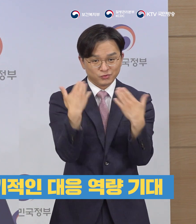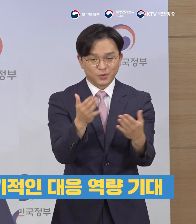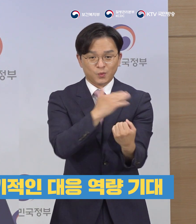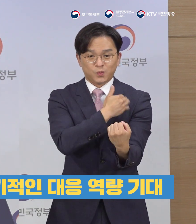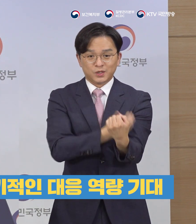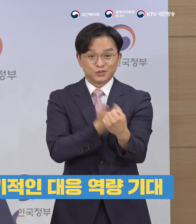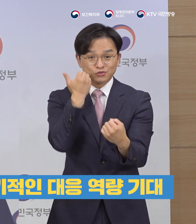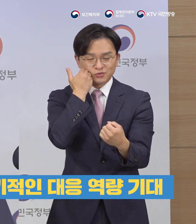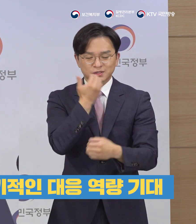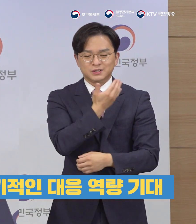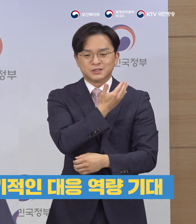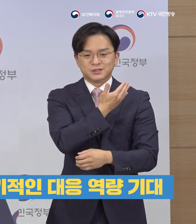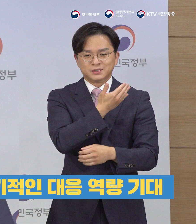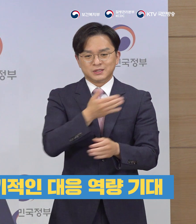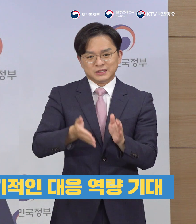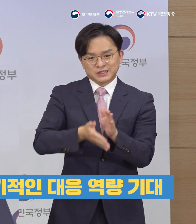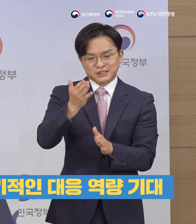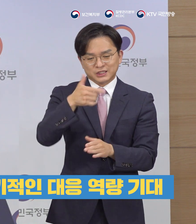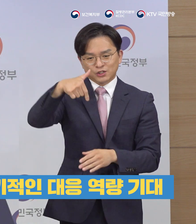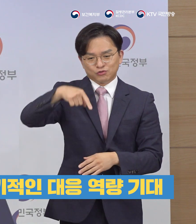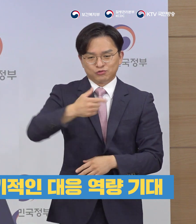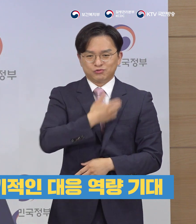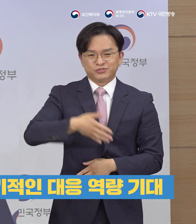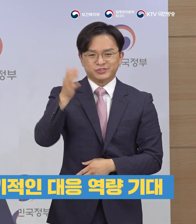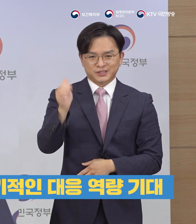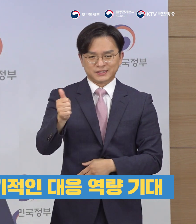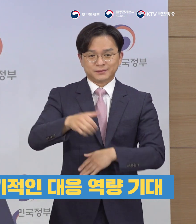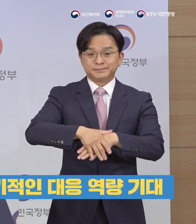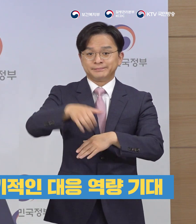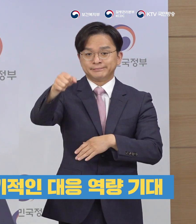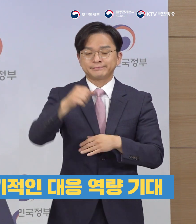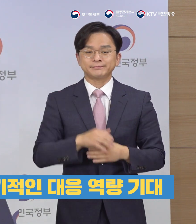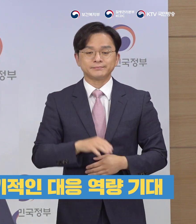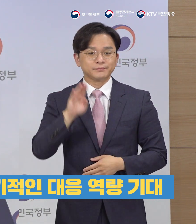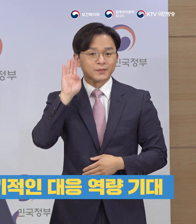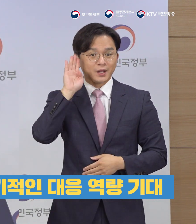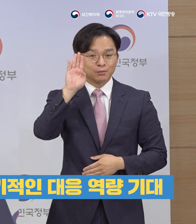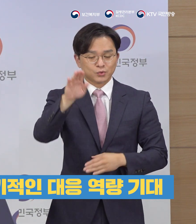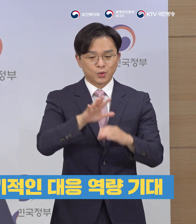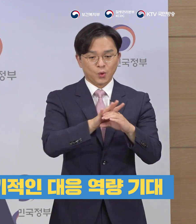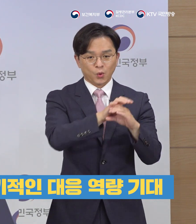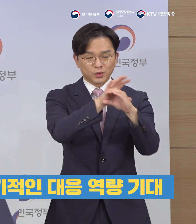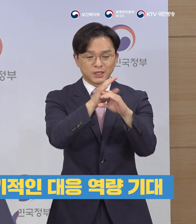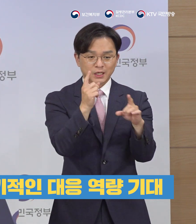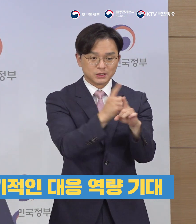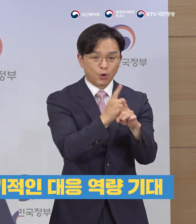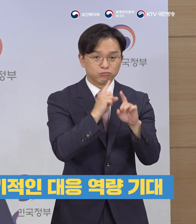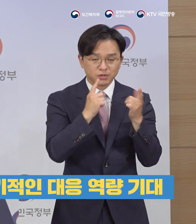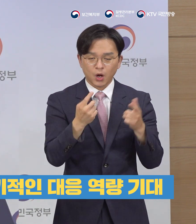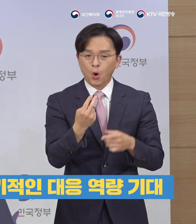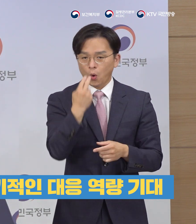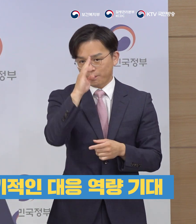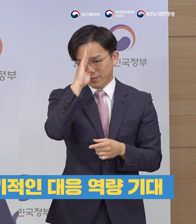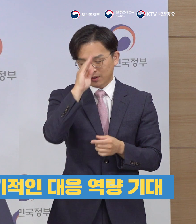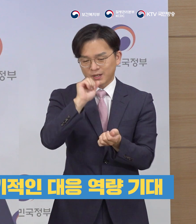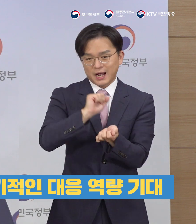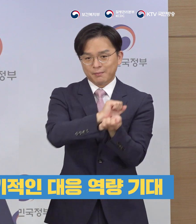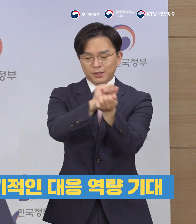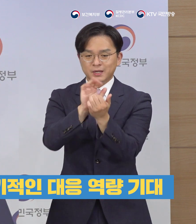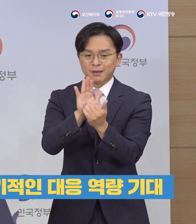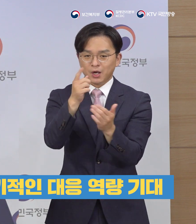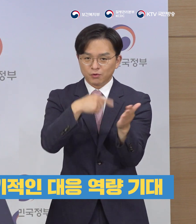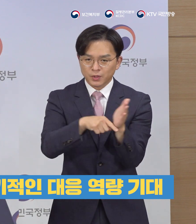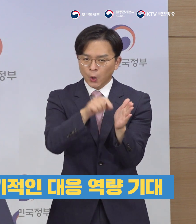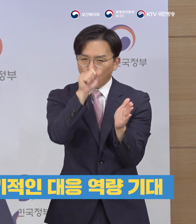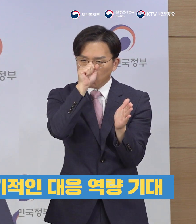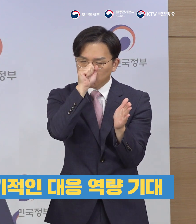됩니다. 이러한 호흡기 전담 클리닉 설치를 통해 코로나19의 재유행을 대비한